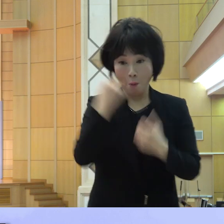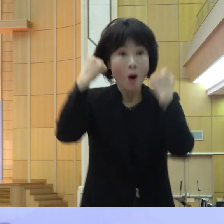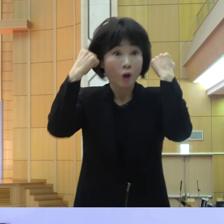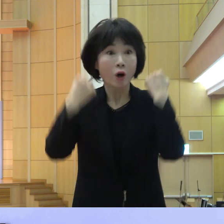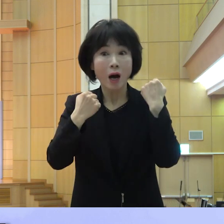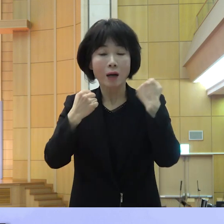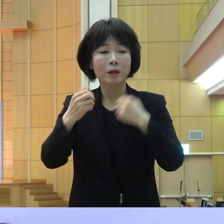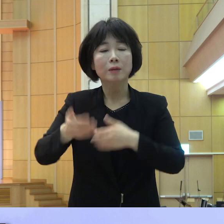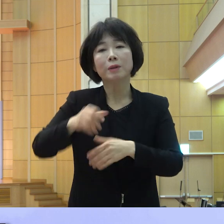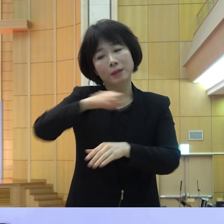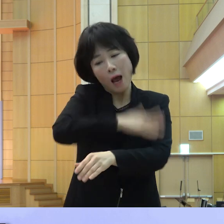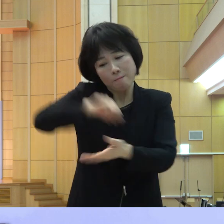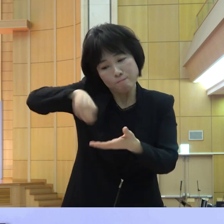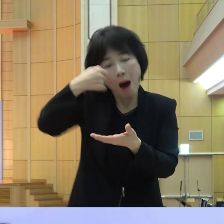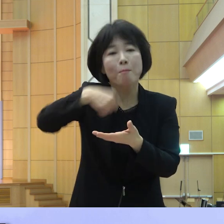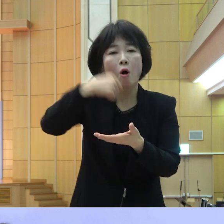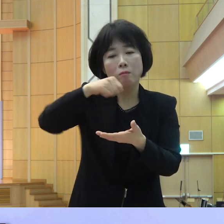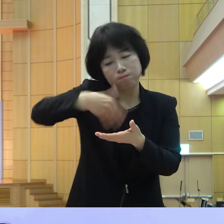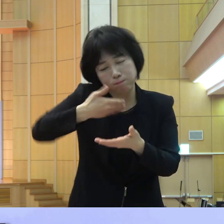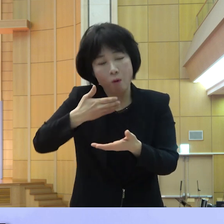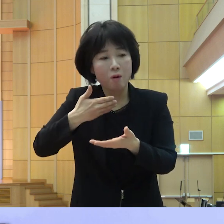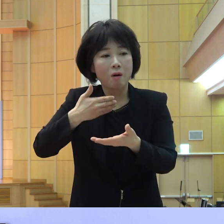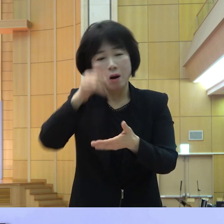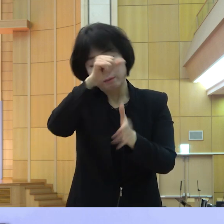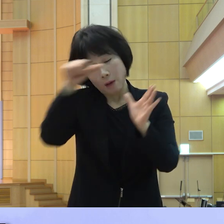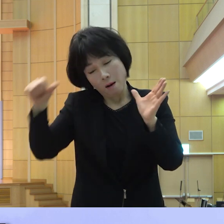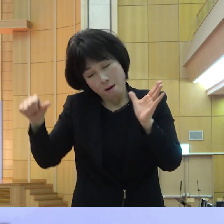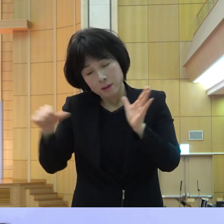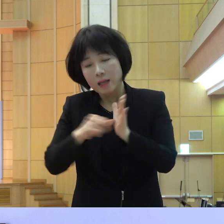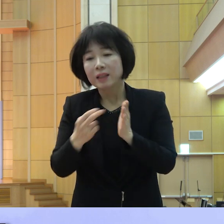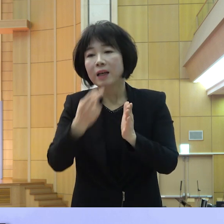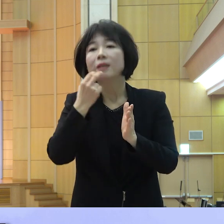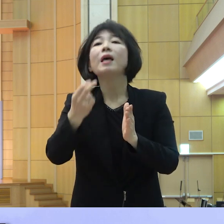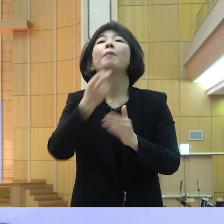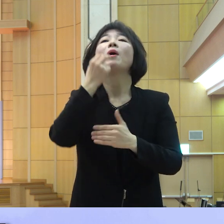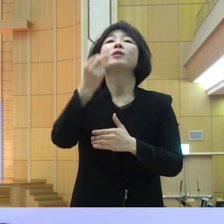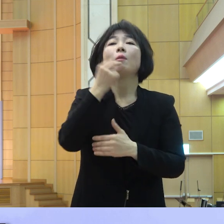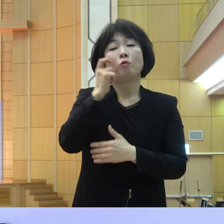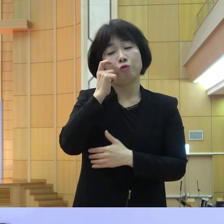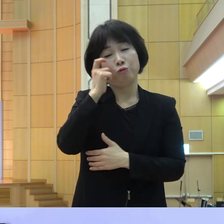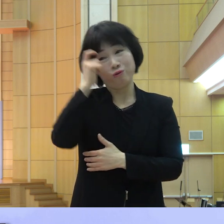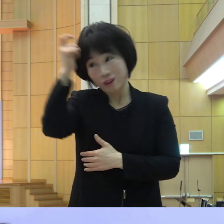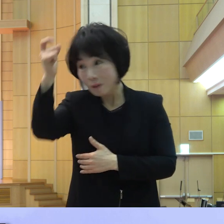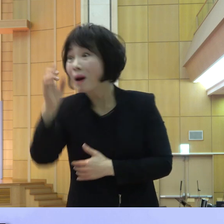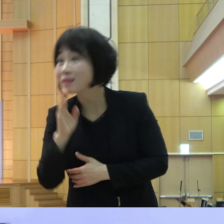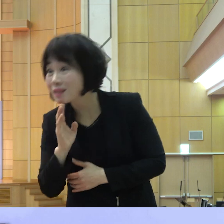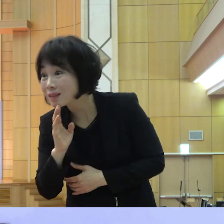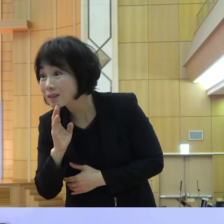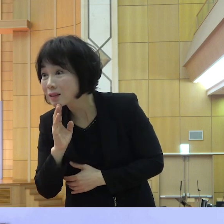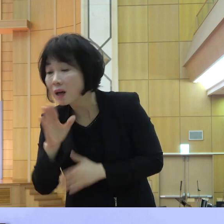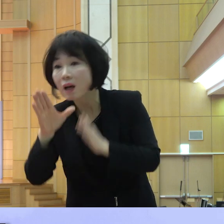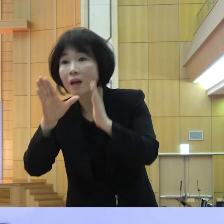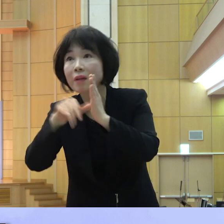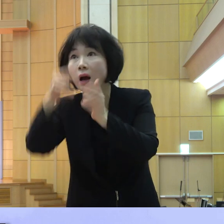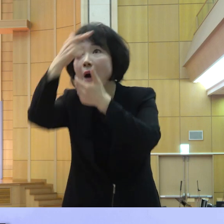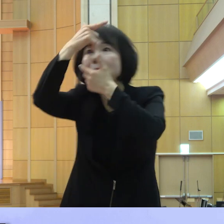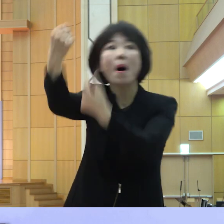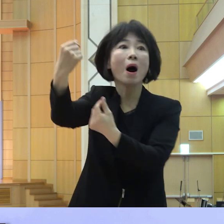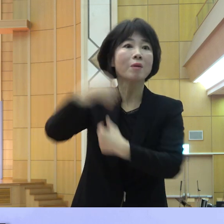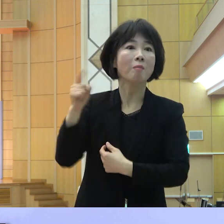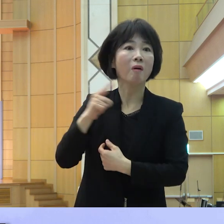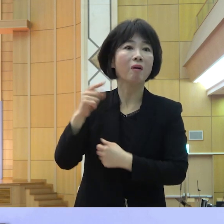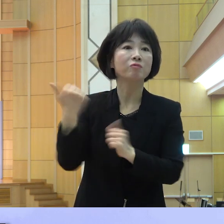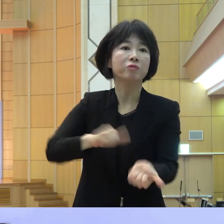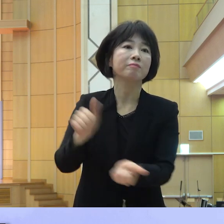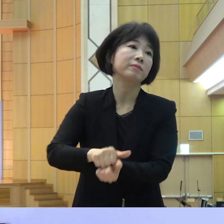인해서 지금 한평생 주어진 생명을 유지하는 것 뿐이고, 때가 되면